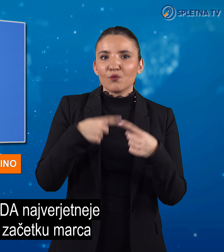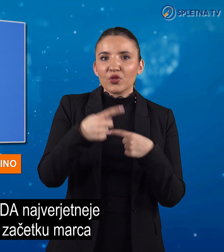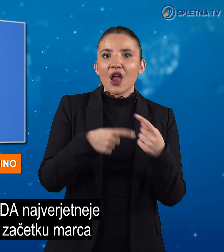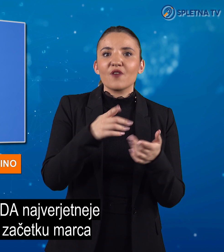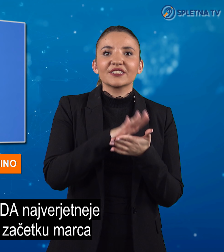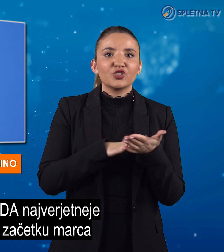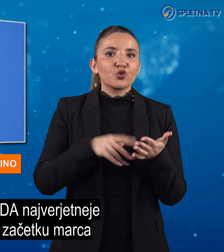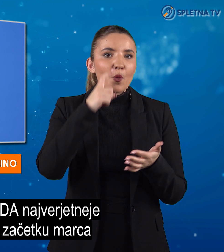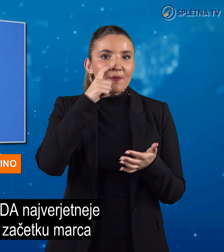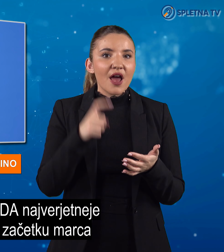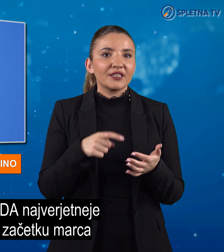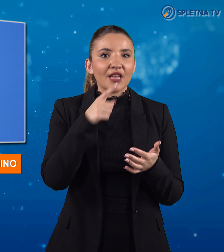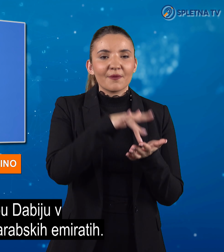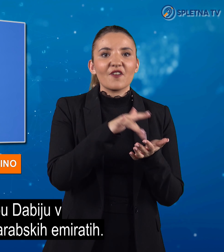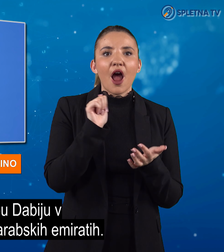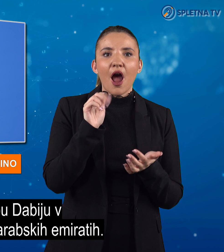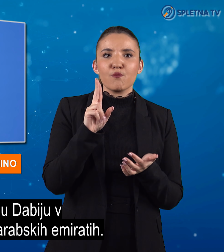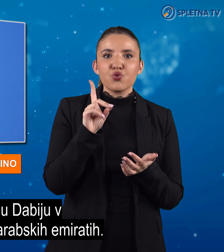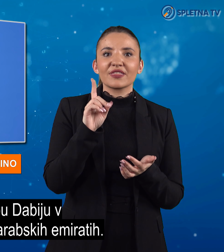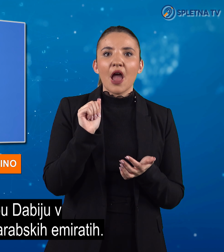v Abu Dabiju v Združenih arabskih emiratih.